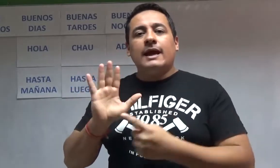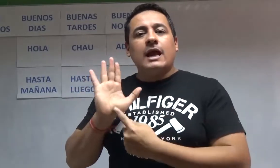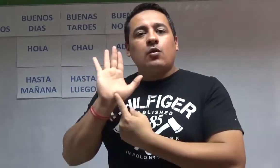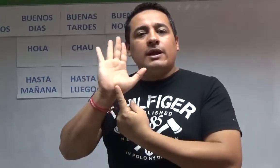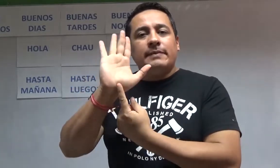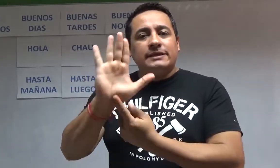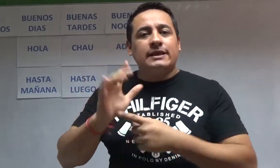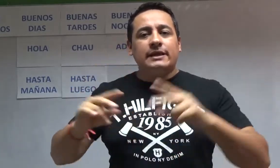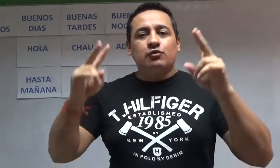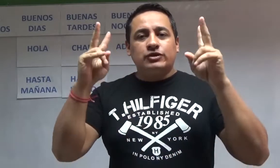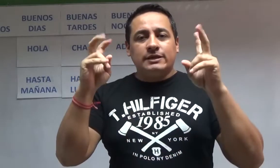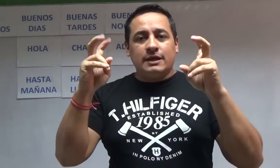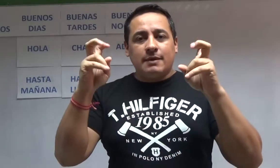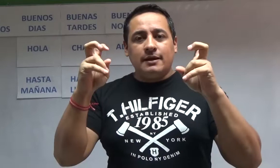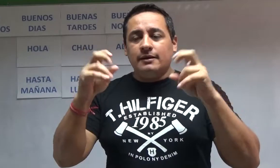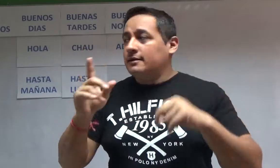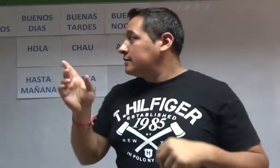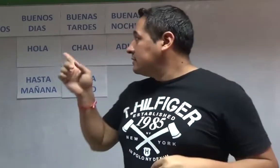la cual le presentaremos el tema